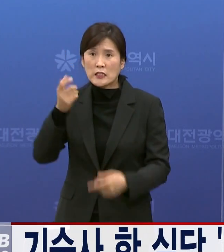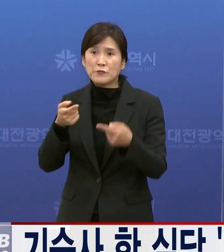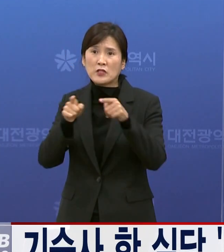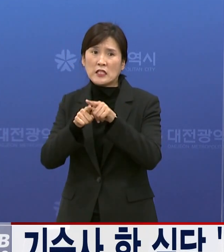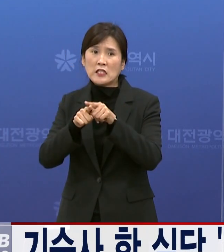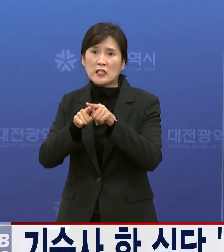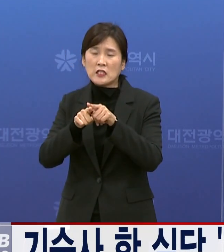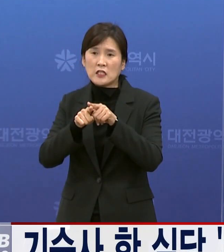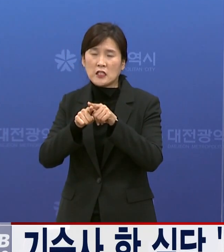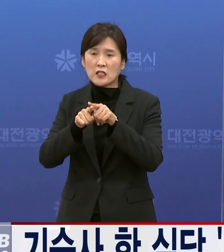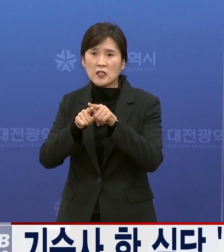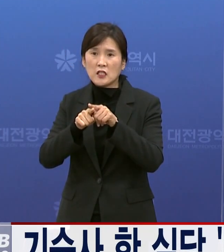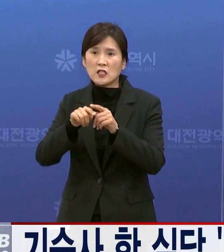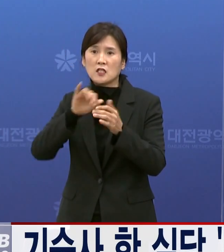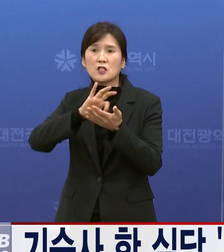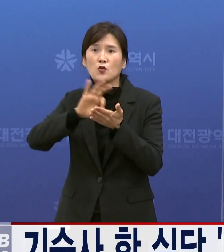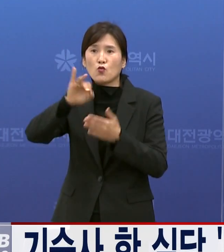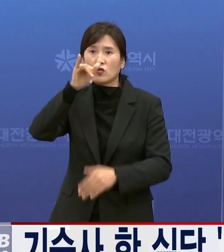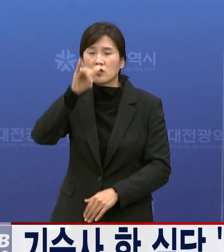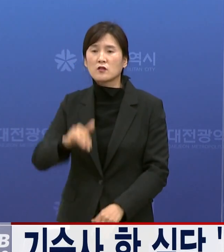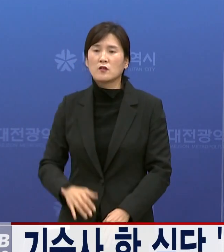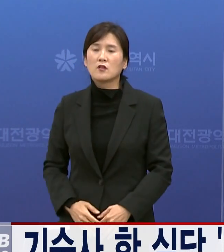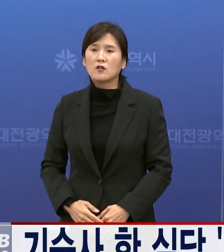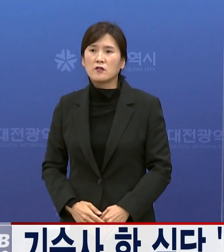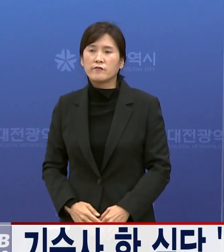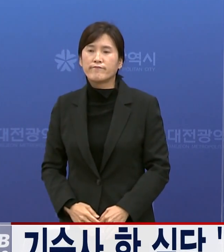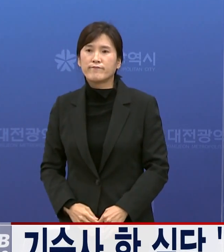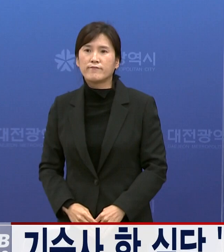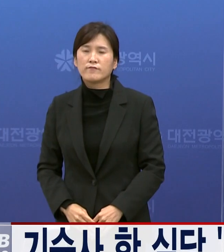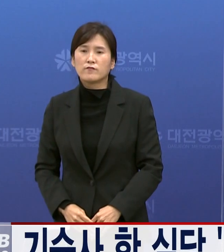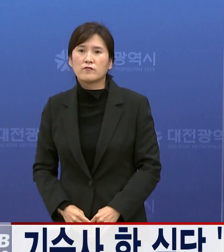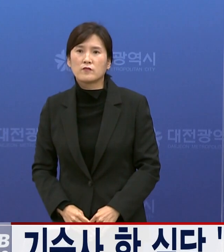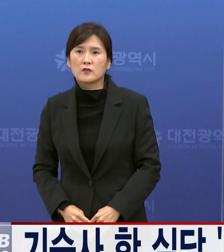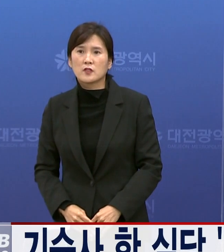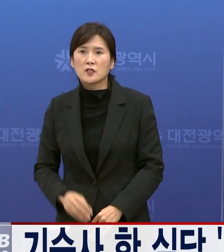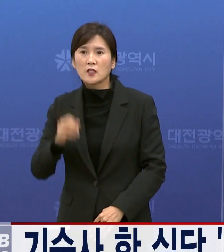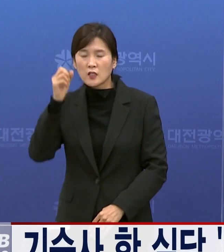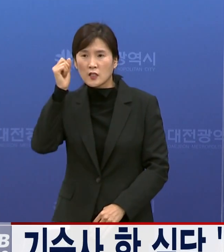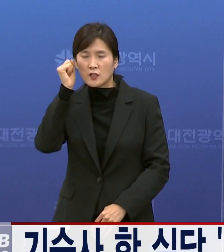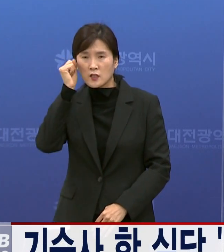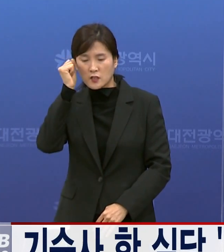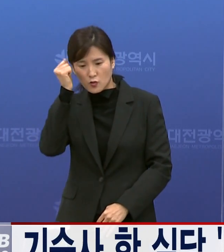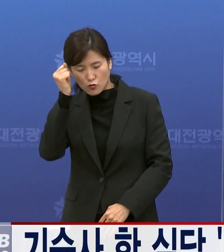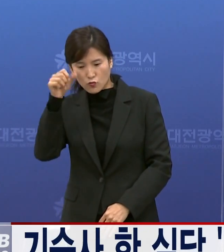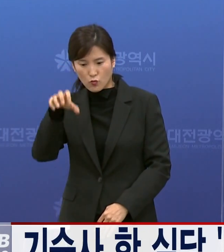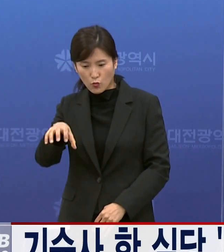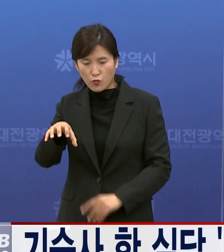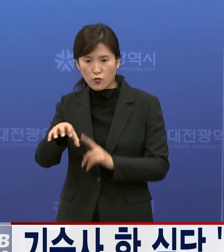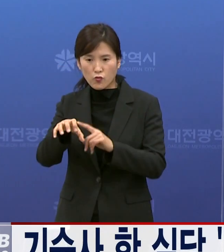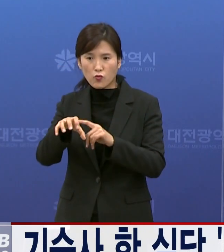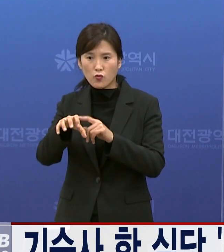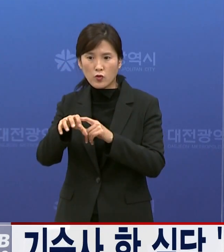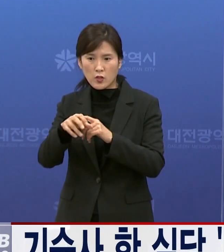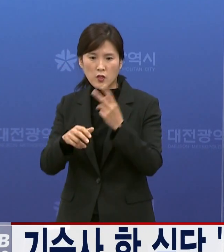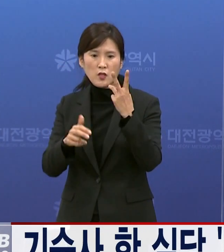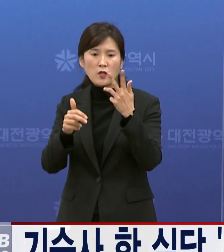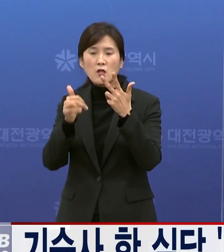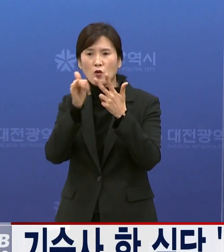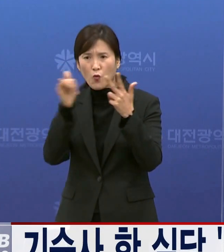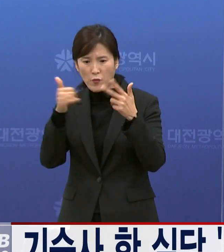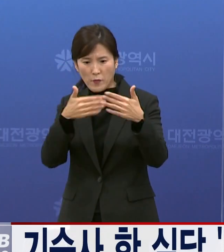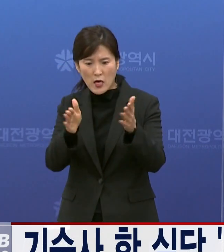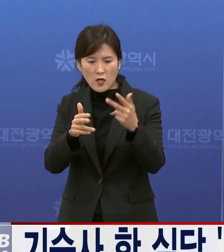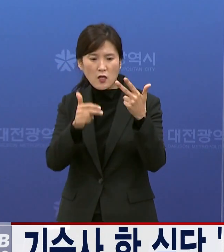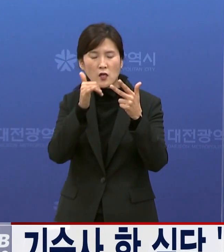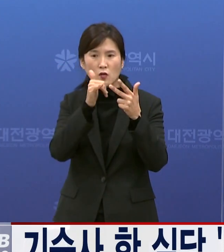공용으로 사용하고 있었습니다. 또한 기숙사 시설 한 실당 7명에서